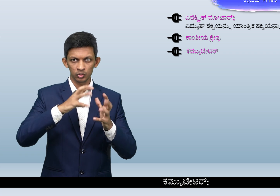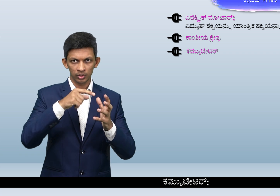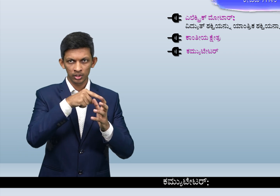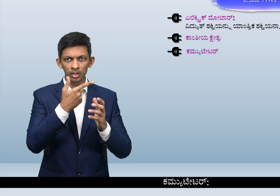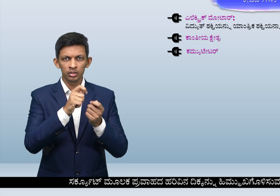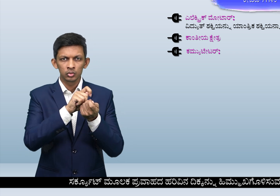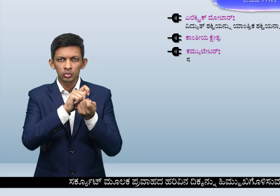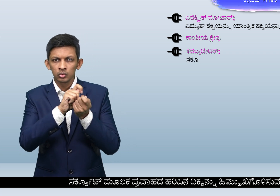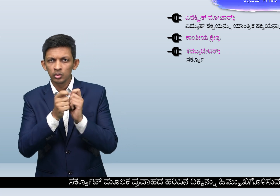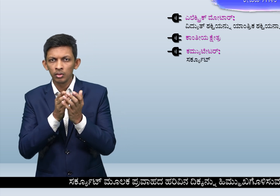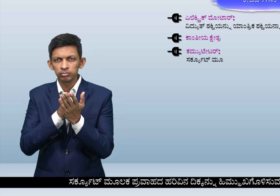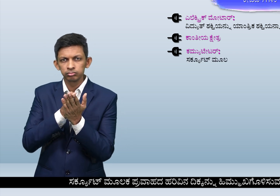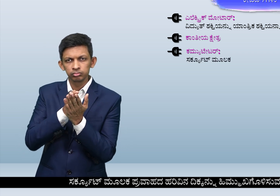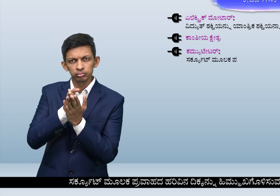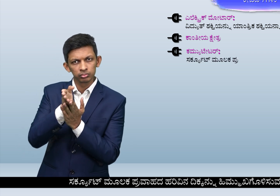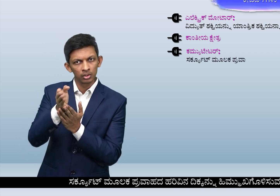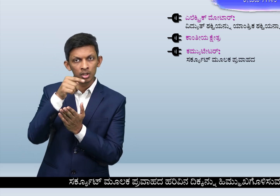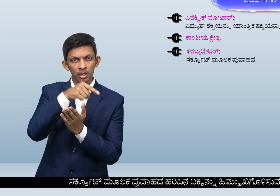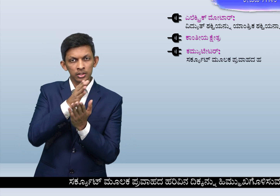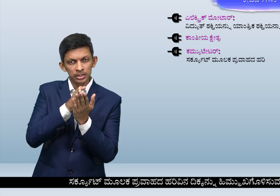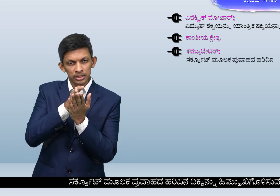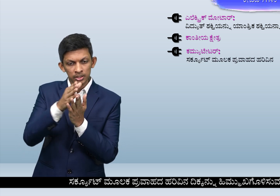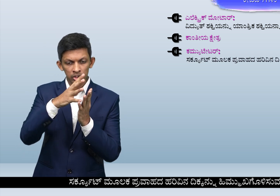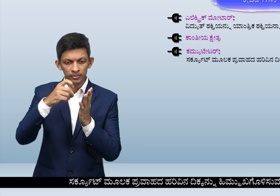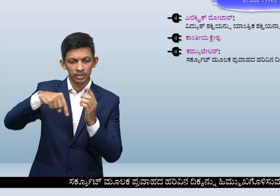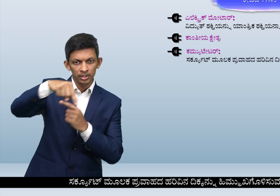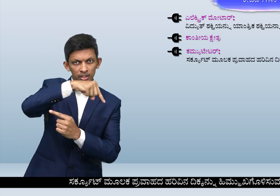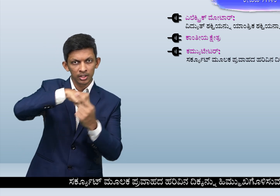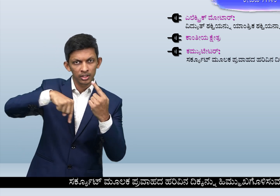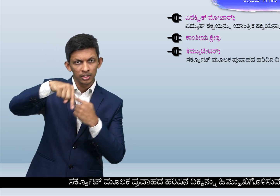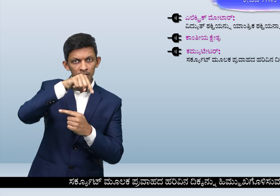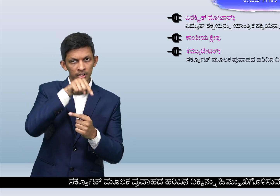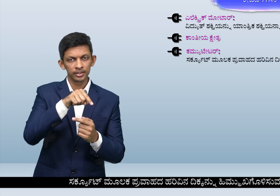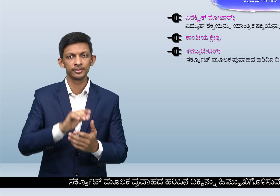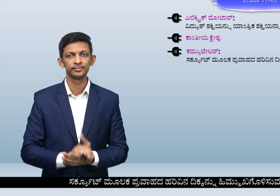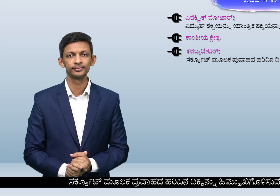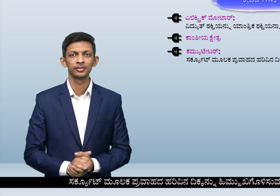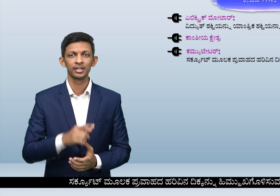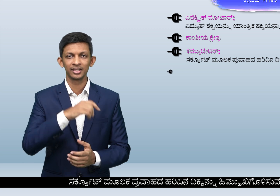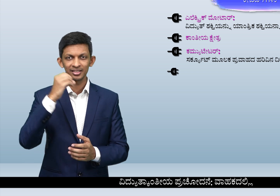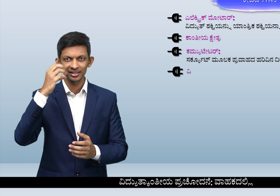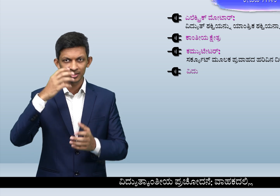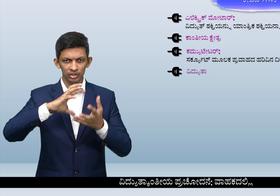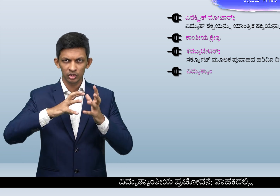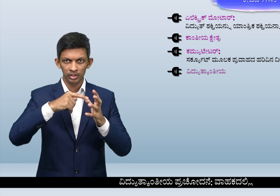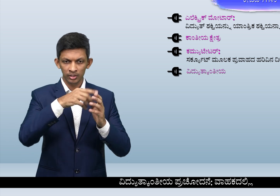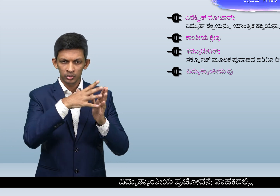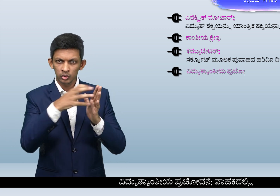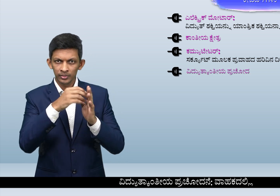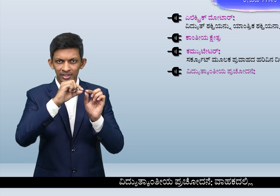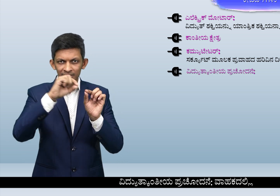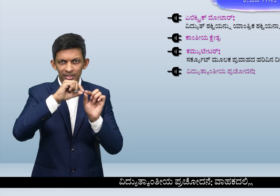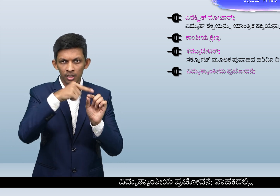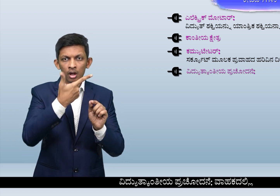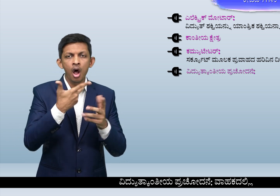ಕಮ್ಯೂಟೇಟರ್ ಸರ್ಕ್ಯೂಟ್ ಮೂಲಕ ಪ್ರವಾಹದ ಹರಿವಿನ ದಿಕ್ಕನ್ನು ಹಿಮ್ಮುಖಗೊಳಿಸುವ ಸಾಧನ.